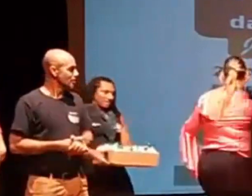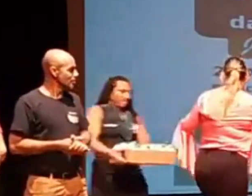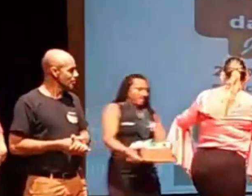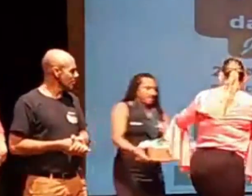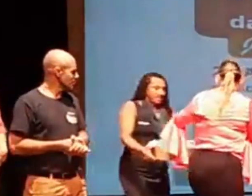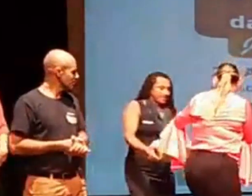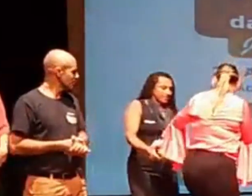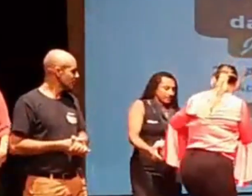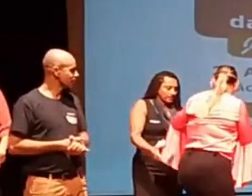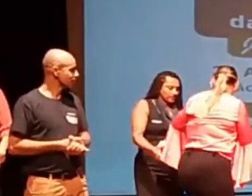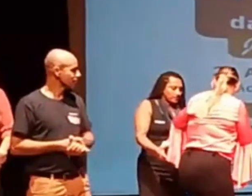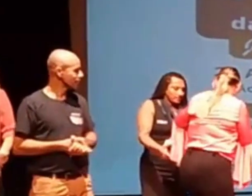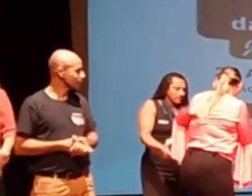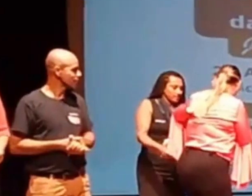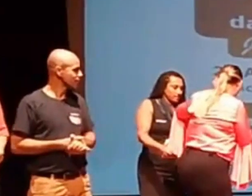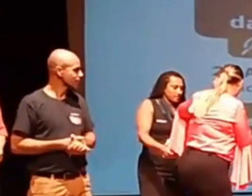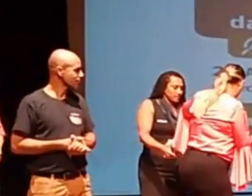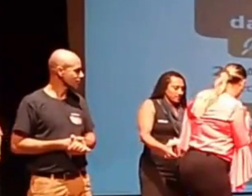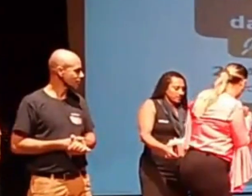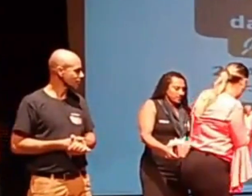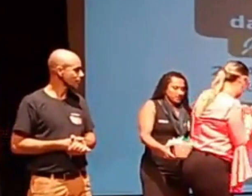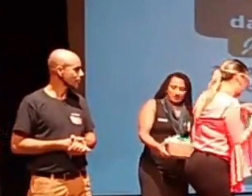Doutora Maria Lúcia.